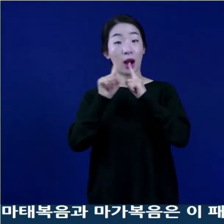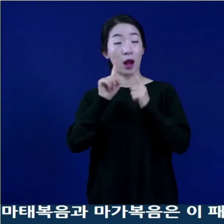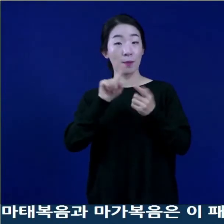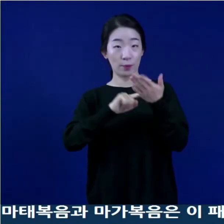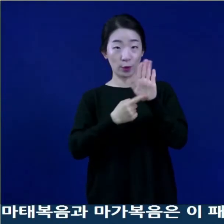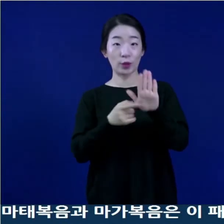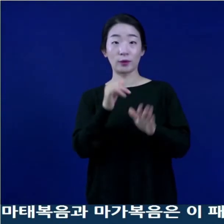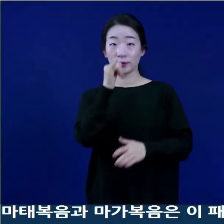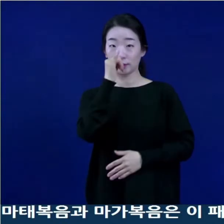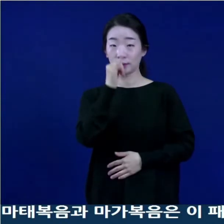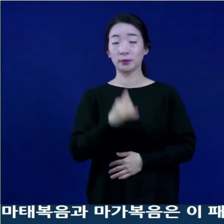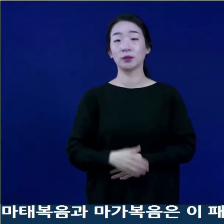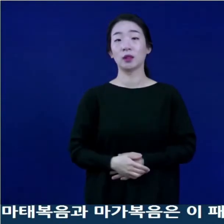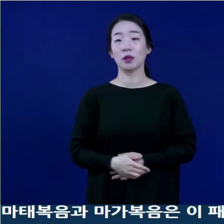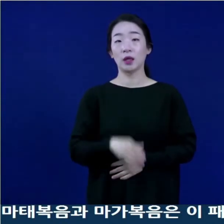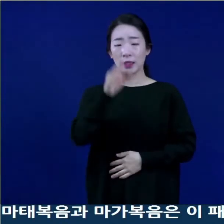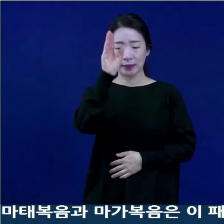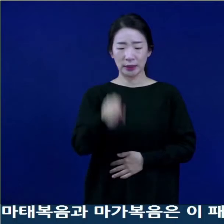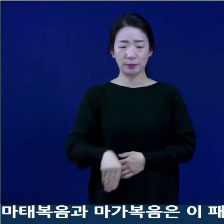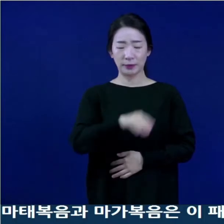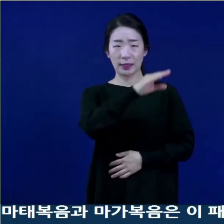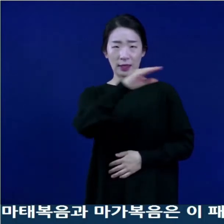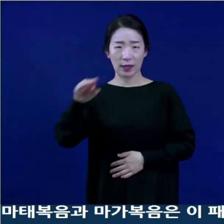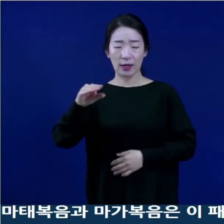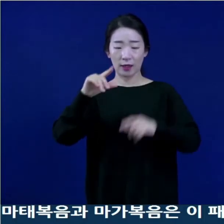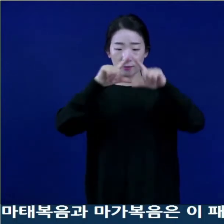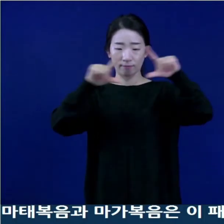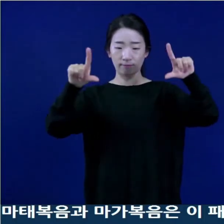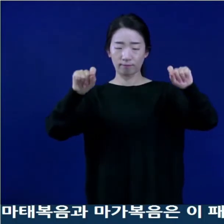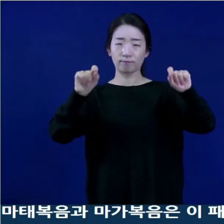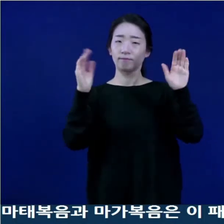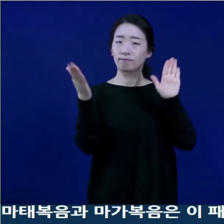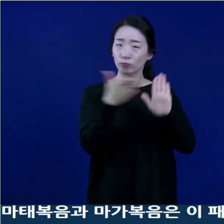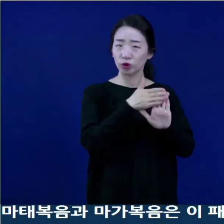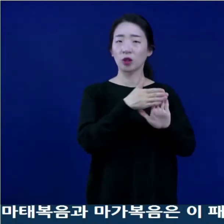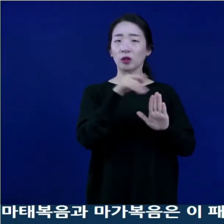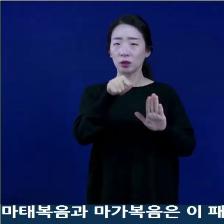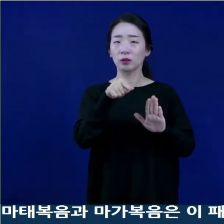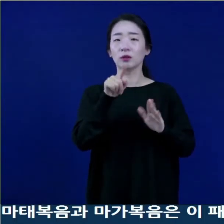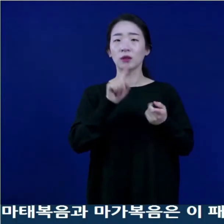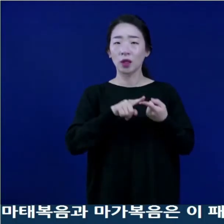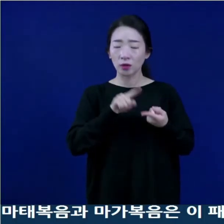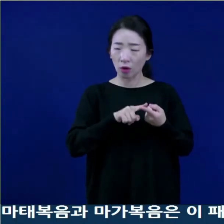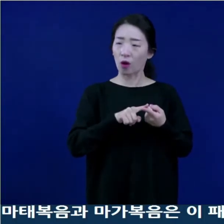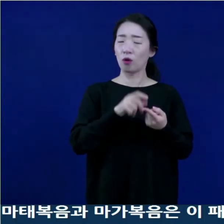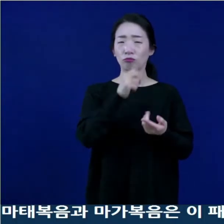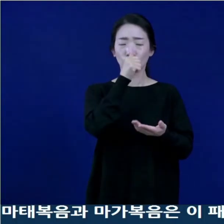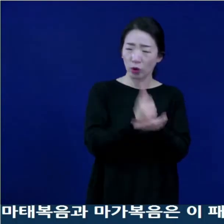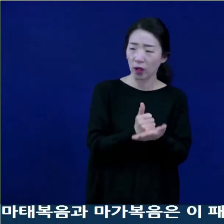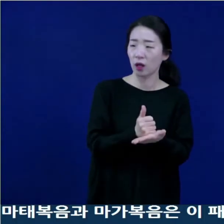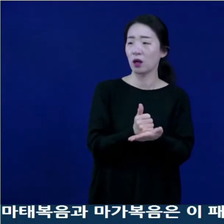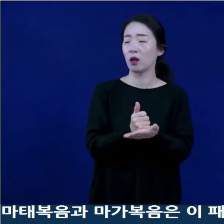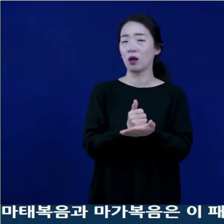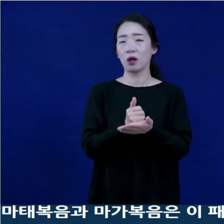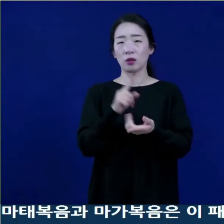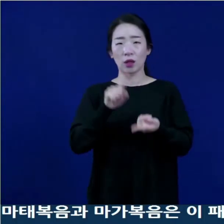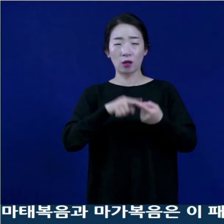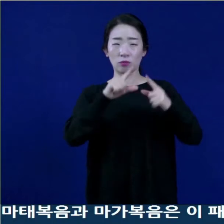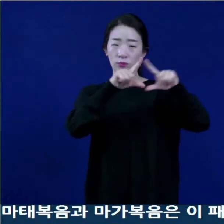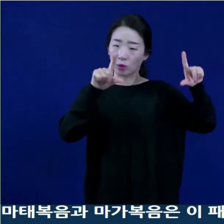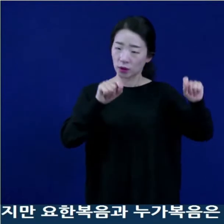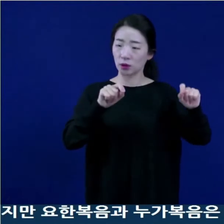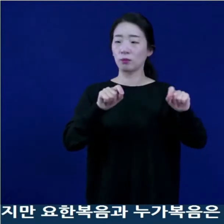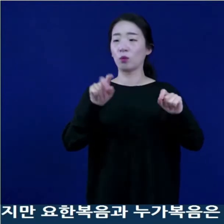왜냐하면 십자가에 패가 붙었다는 사실이 이례적이기 때문에 그것을 죄패로 해석을 하든 명패로 해석을 하든